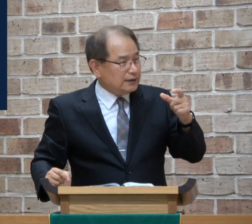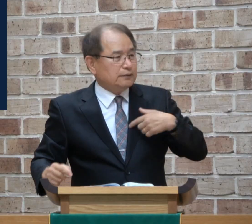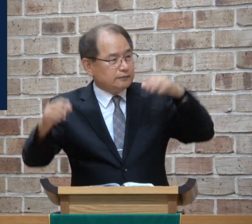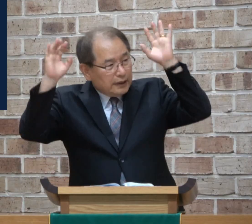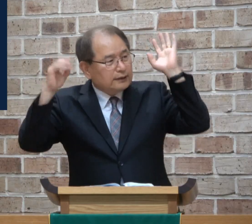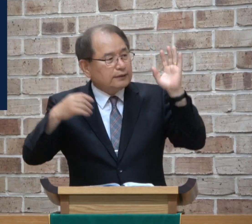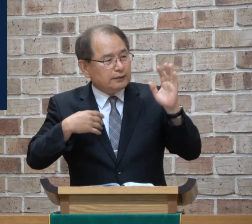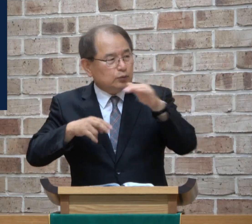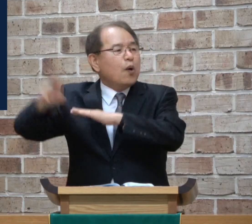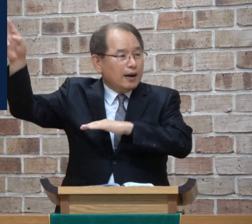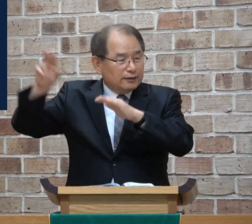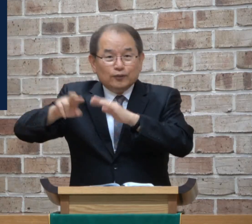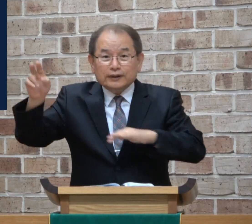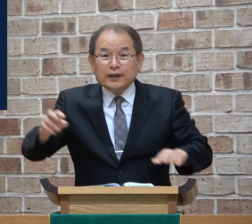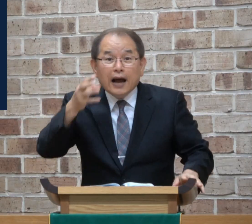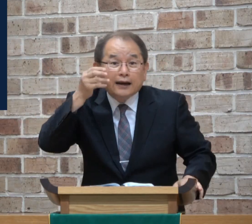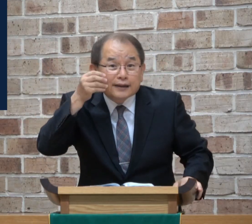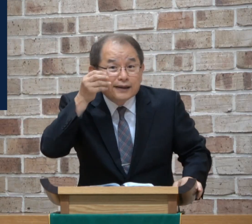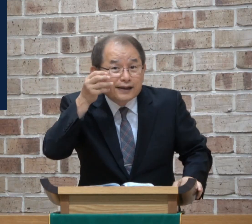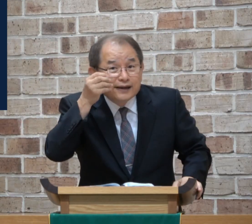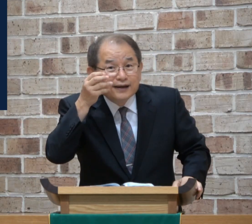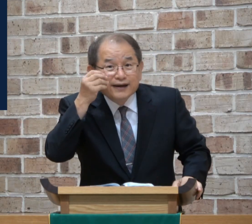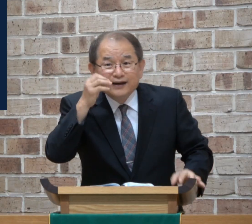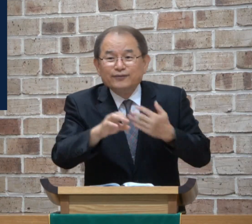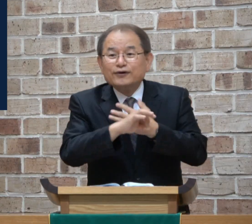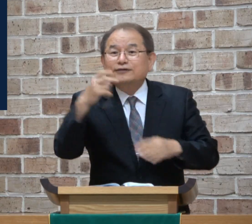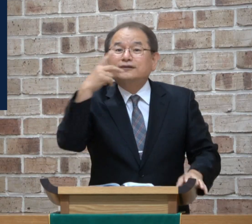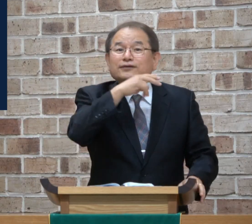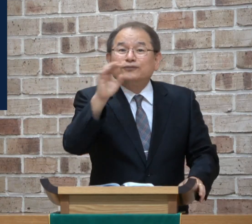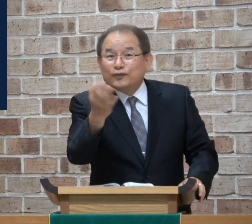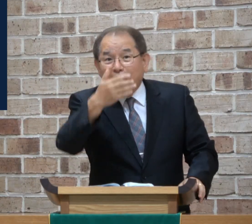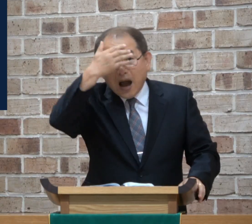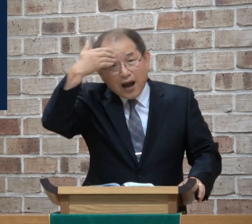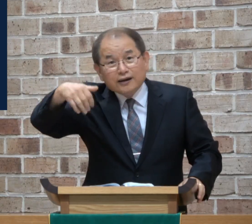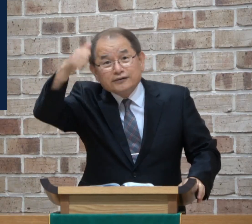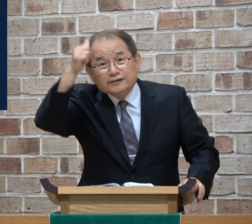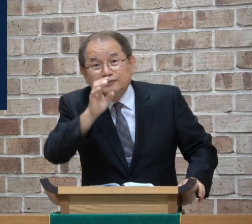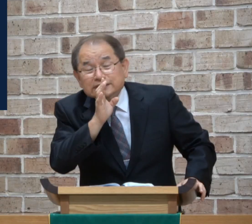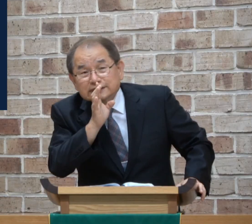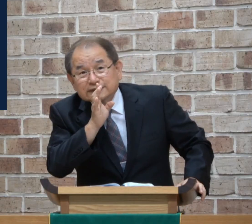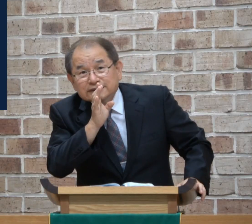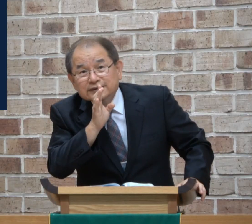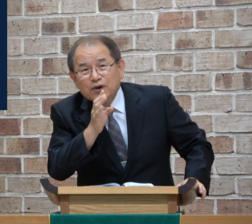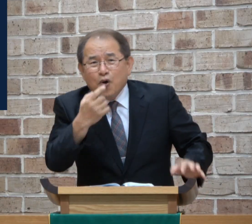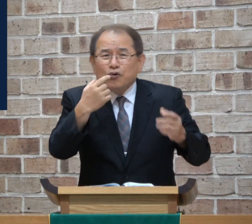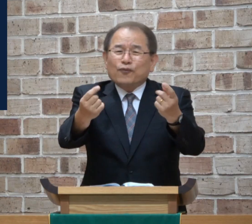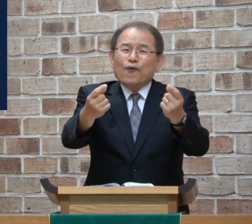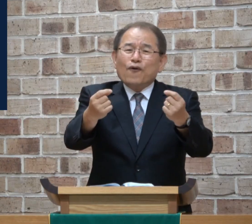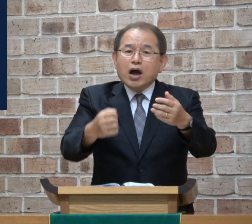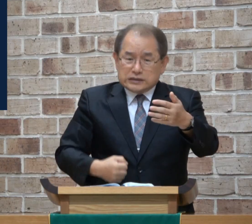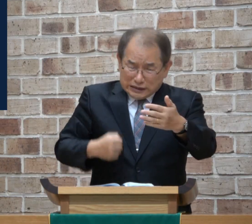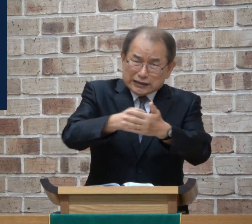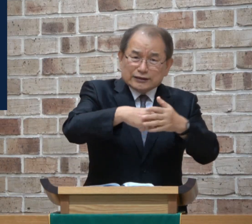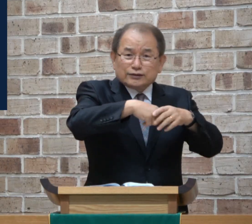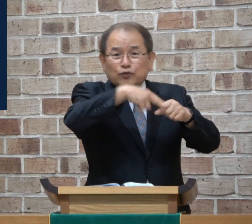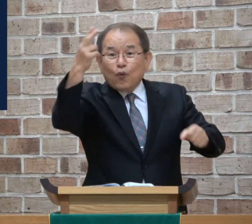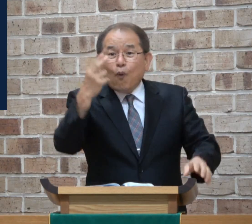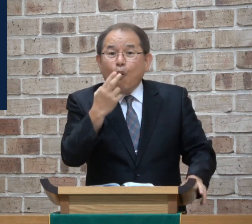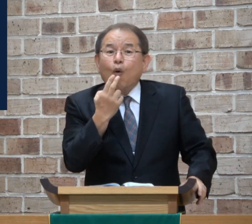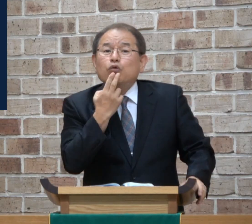어떤 아내분은 당신은 술을 끊지 않으면 이혼할 것입니다 라는 그런 협박 때문에 놀라서 결단하고 술을 끊는 사람도